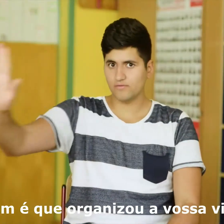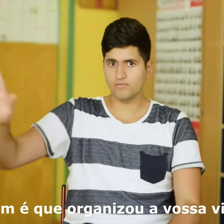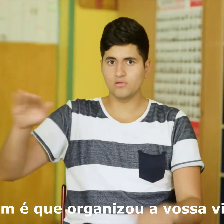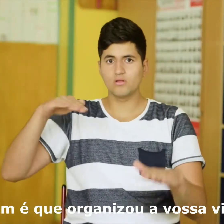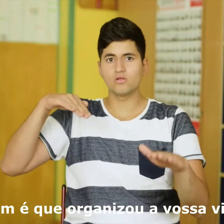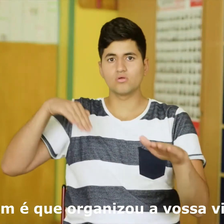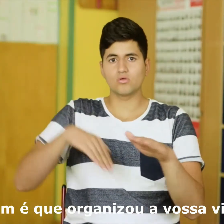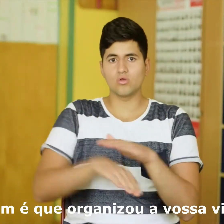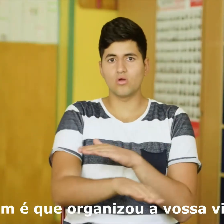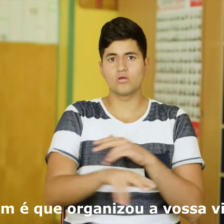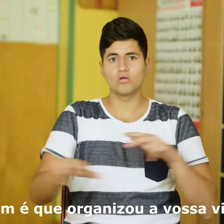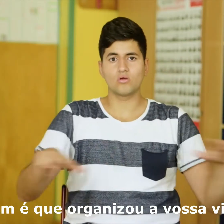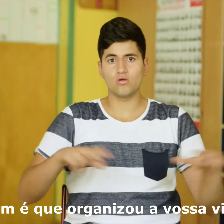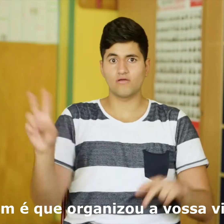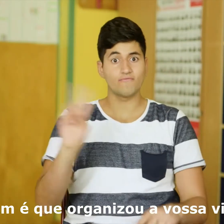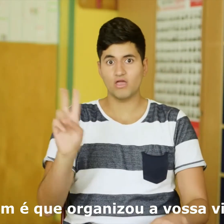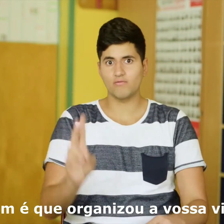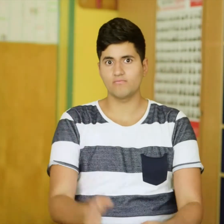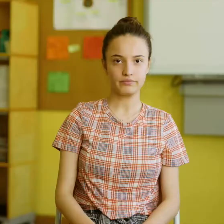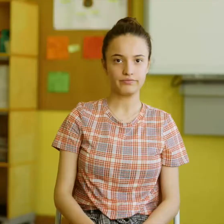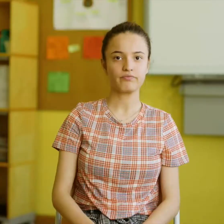E quem é que organizou a vossa viagem?